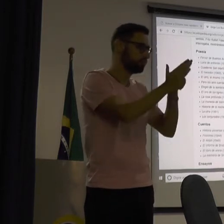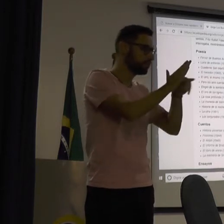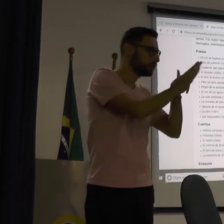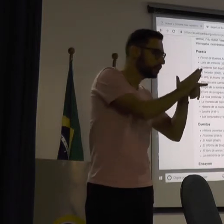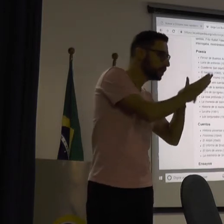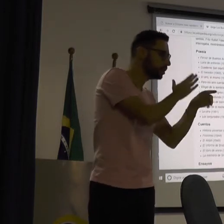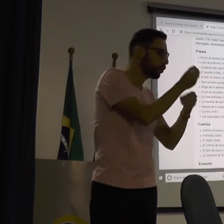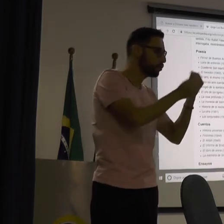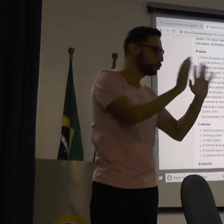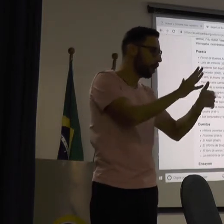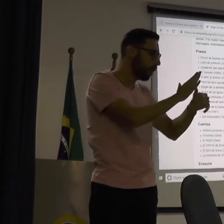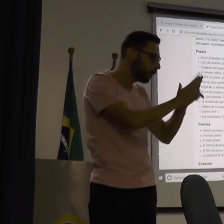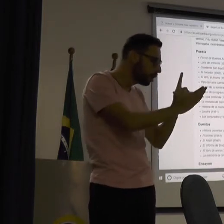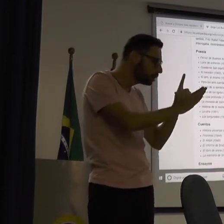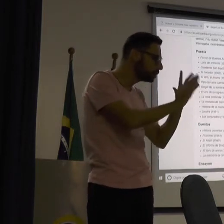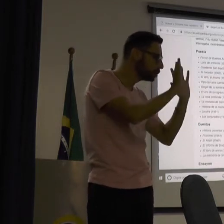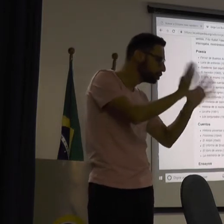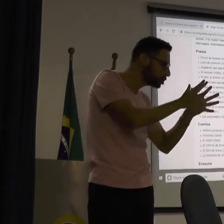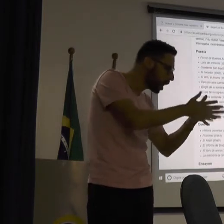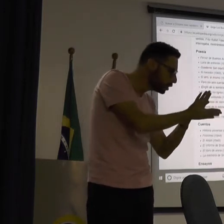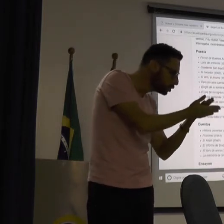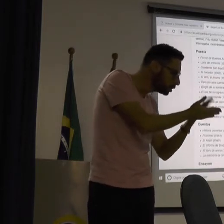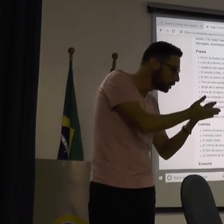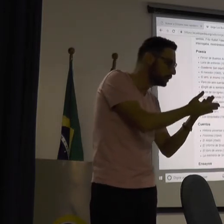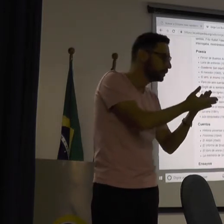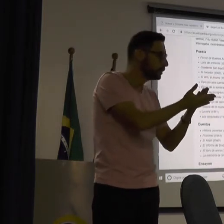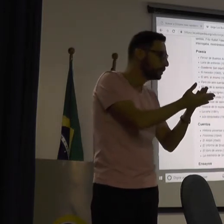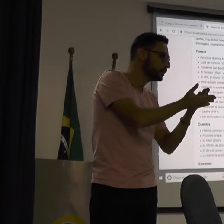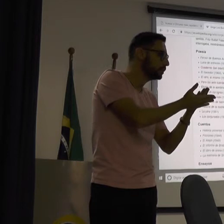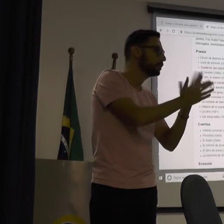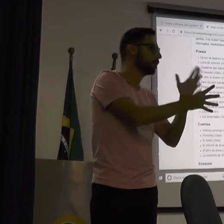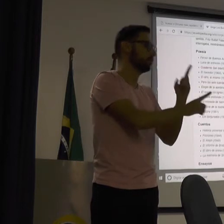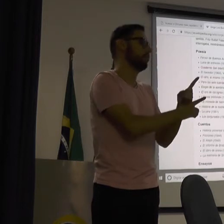foi feito antes no Oriente. Enquanto isso vem.